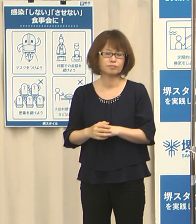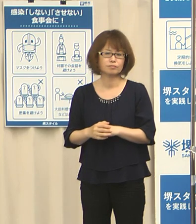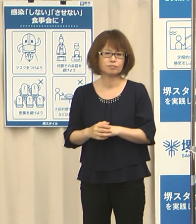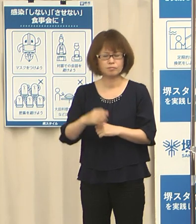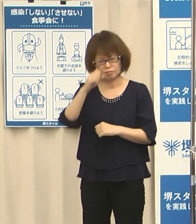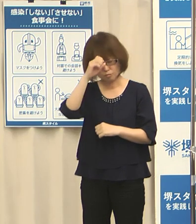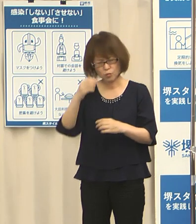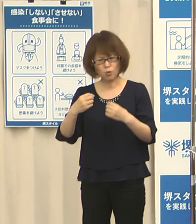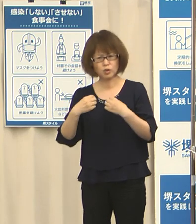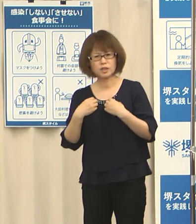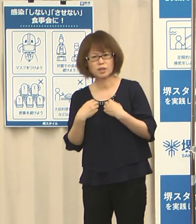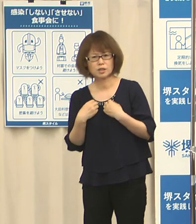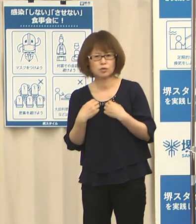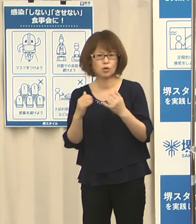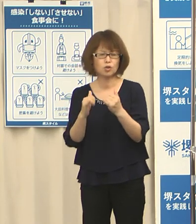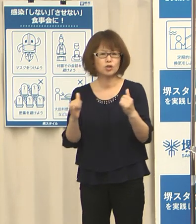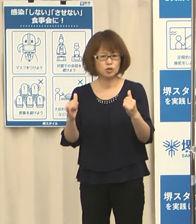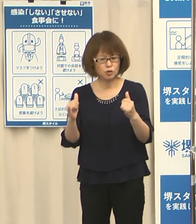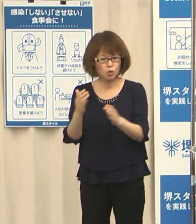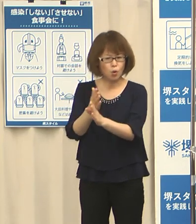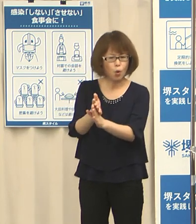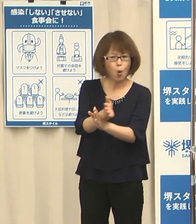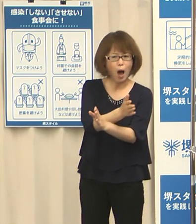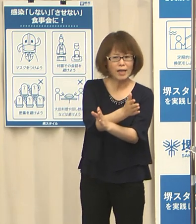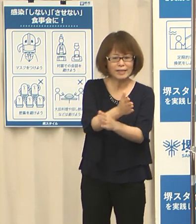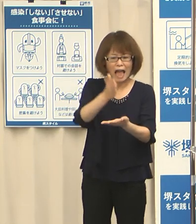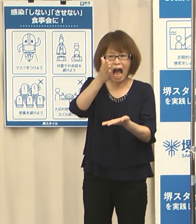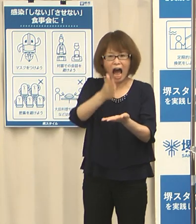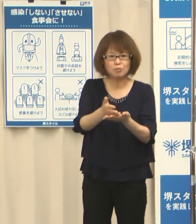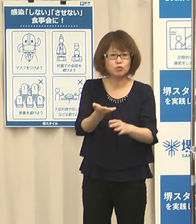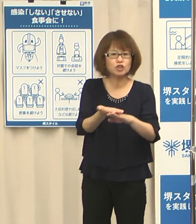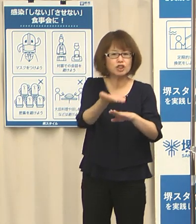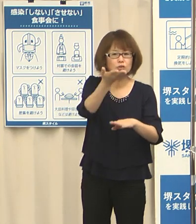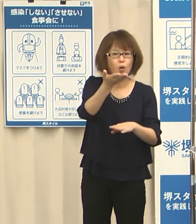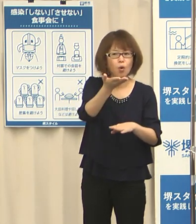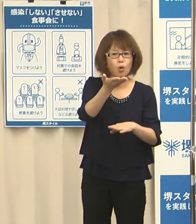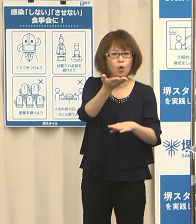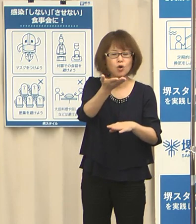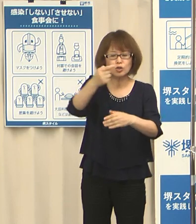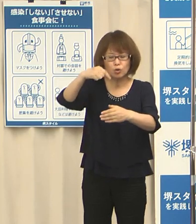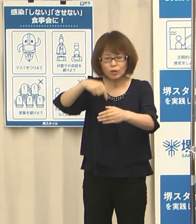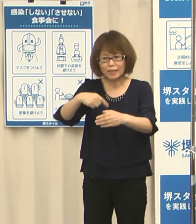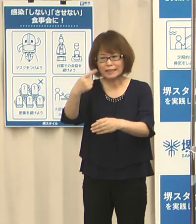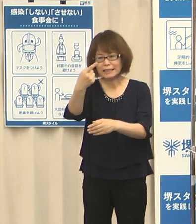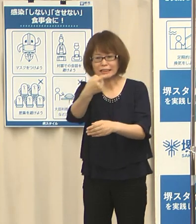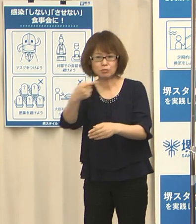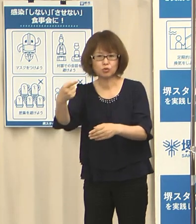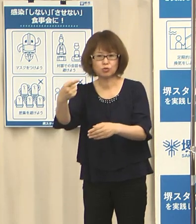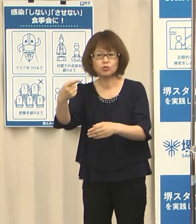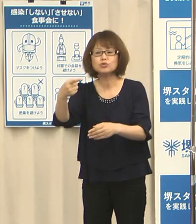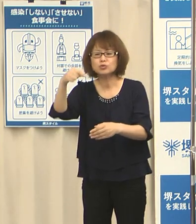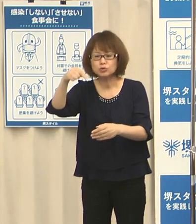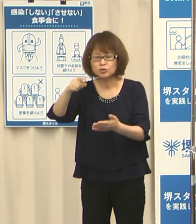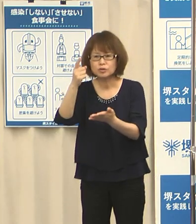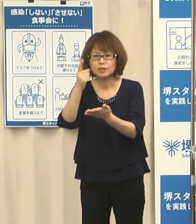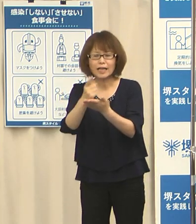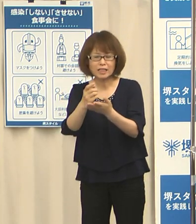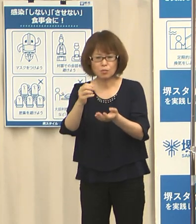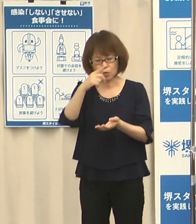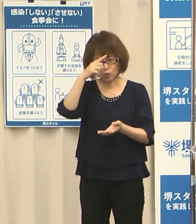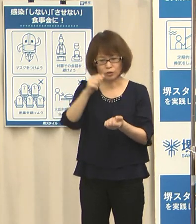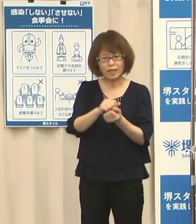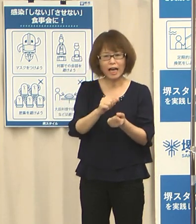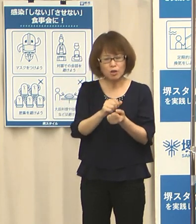人以上、まあ、後半で半分以上というのがありますが、まあ、その中の一部を取り出してもそれで堺シグナル点灯するようにしてますので